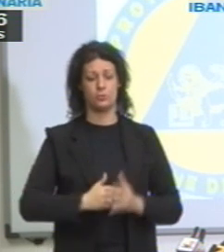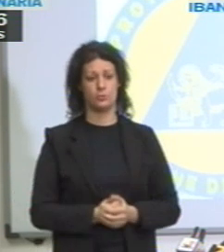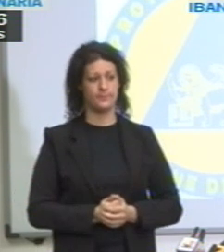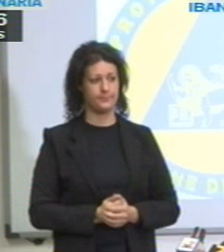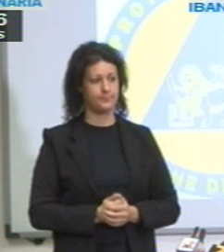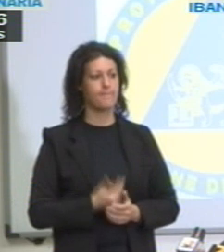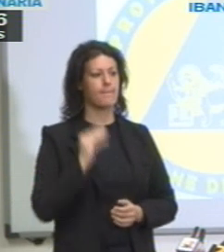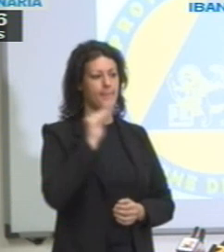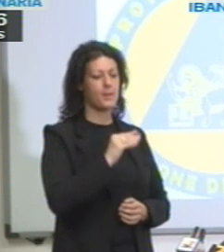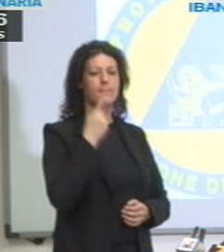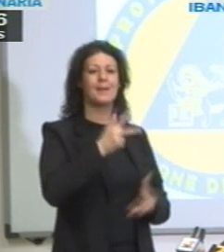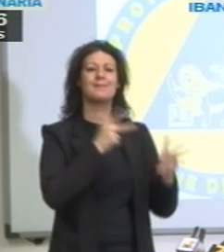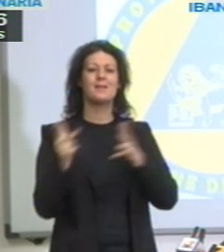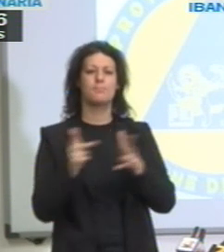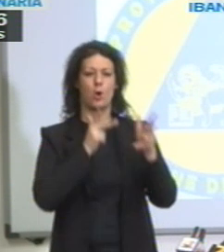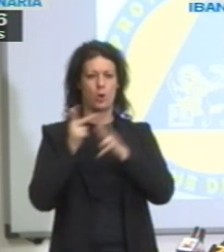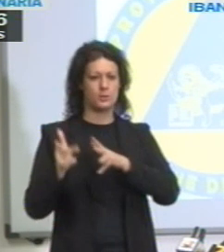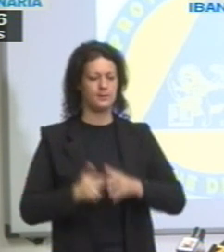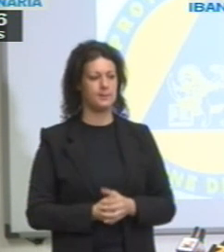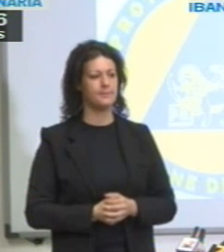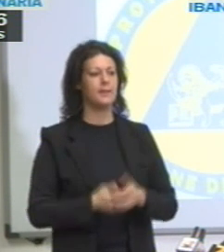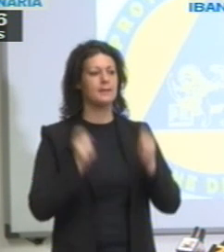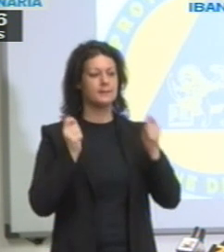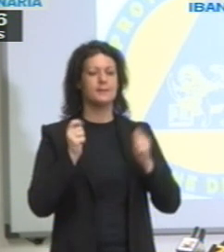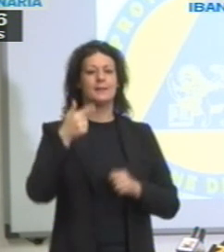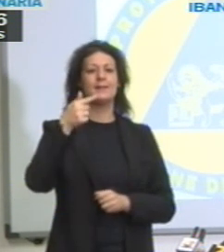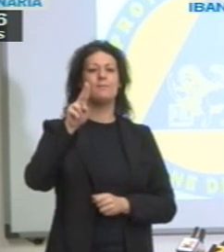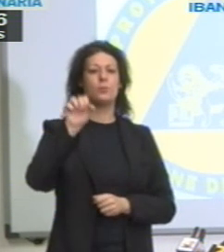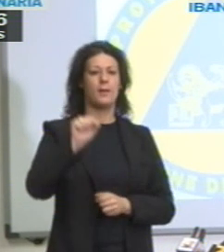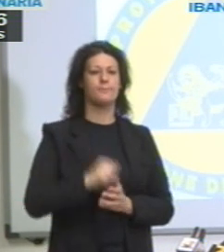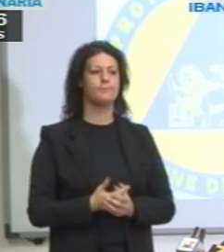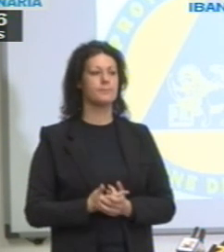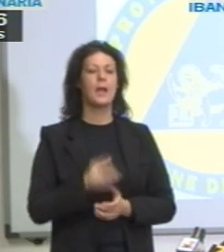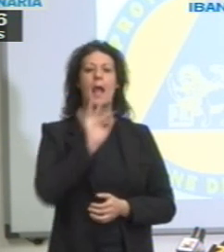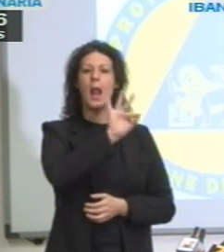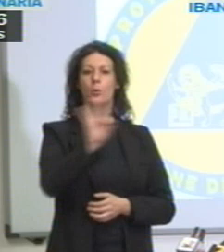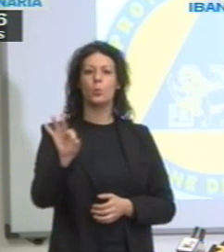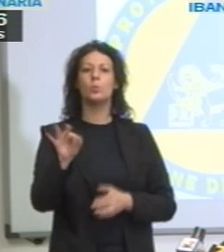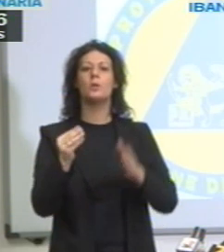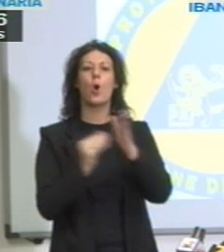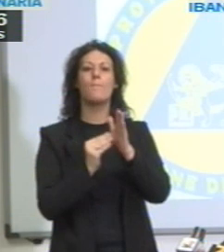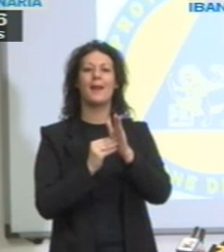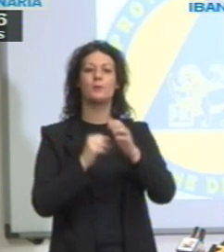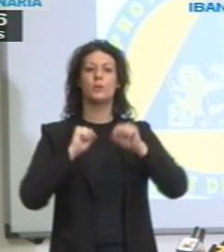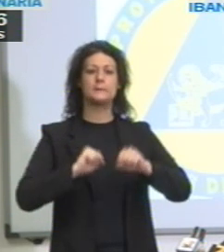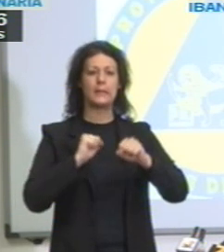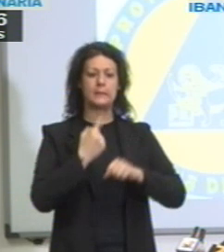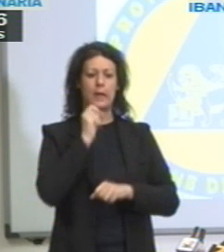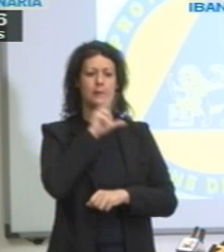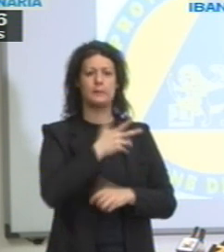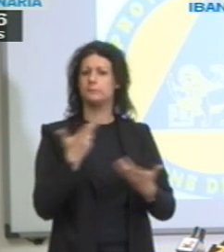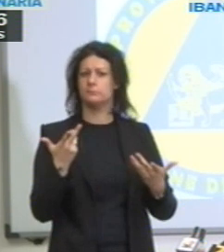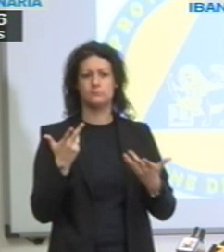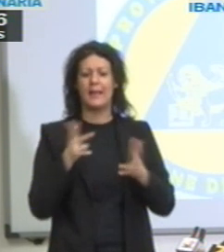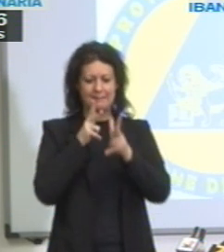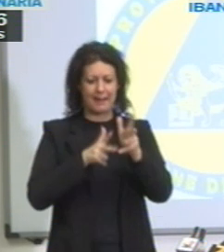Questione trasporti, ci torna Domenico Basso, direttore di TVA. Alcuni operatori sanitari segnalano che mancano alcune corse di treni